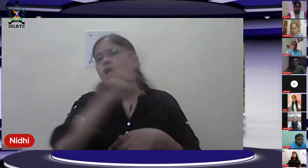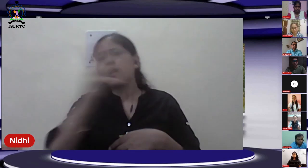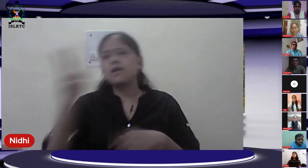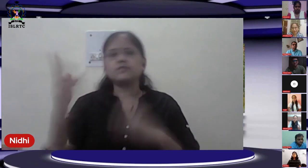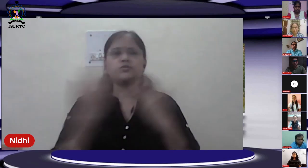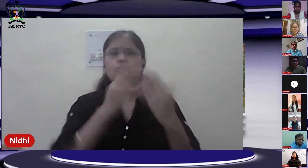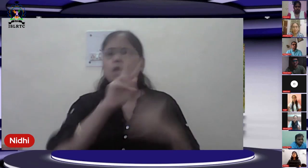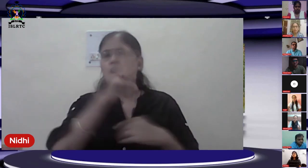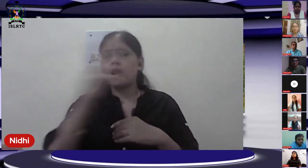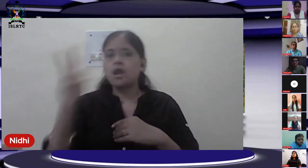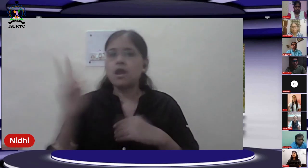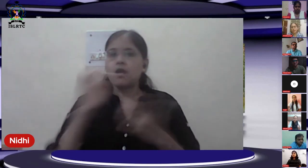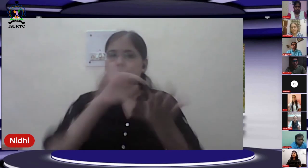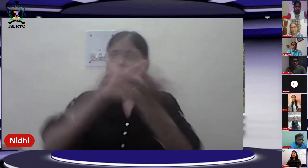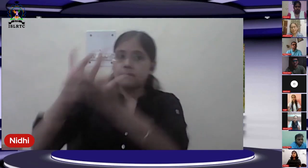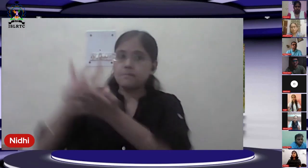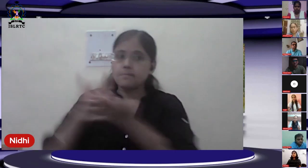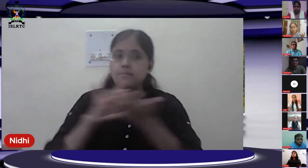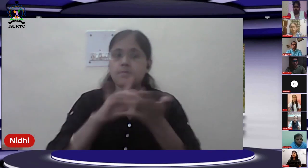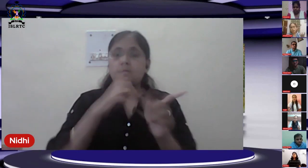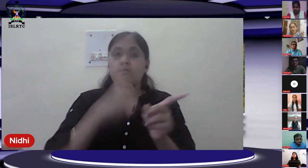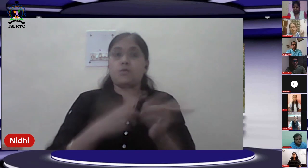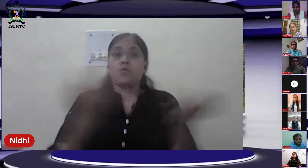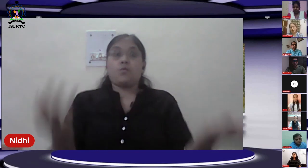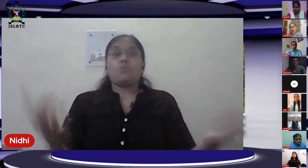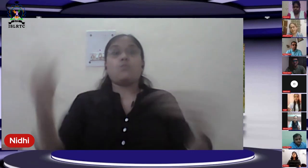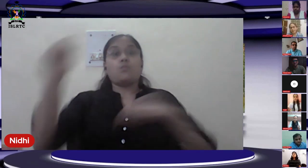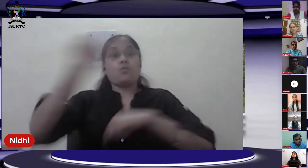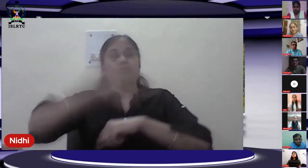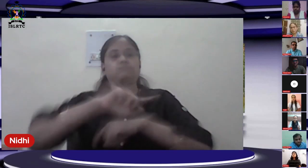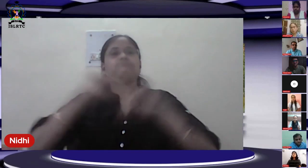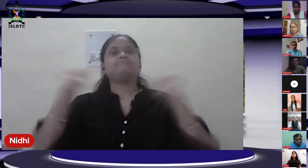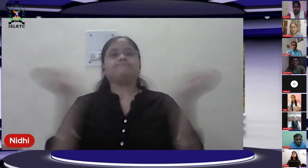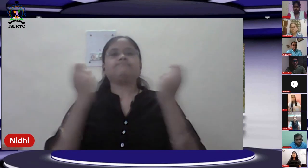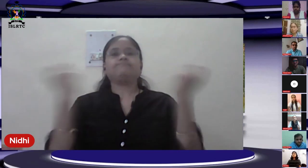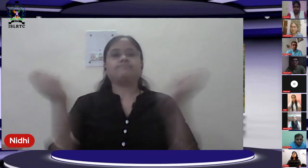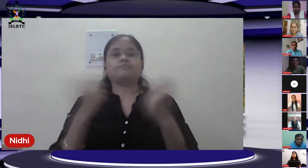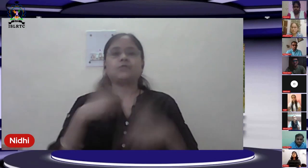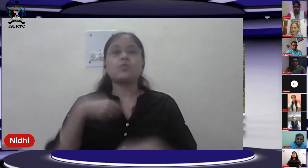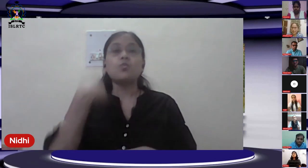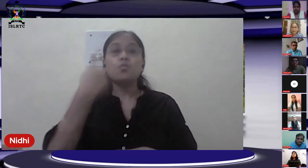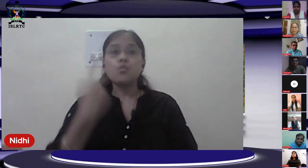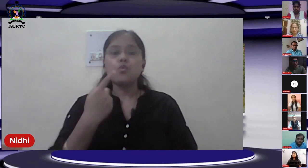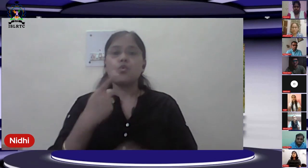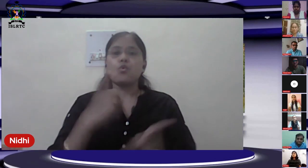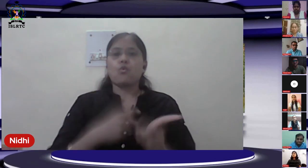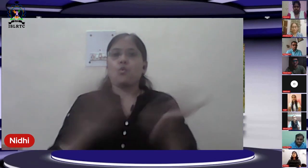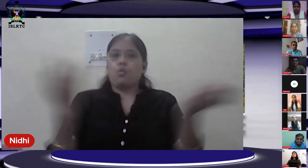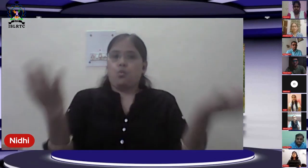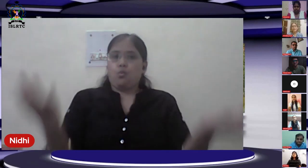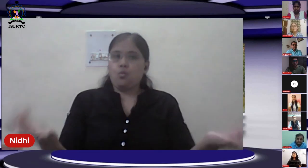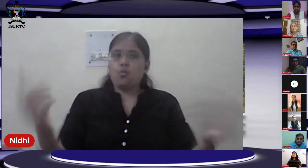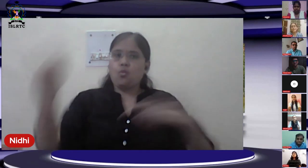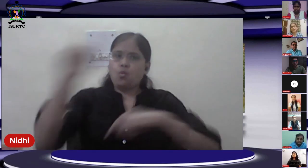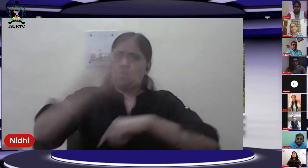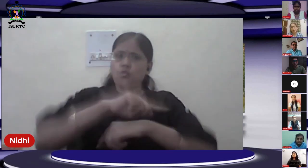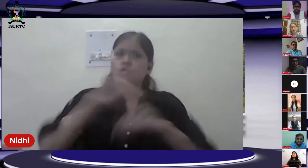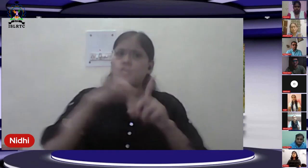को मनाएं। क्योंकि देखिए जो लोग योगा करते आ रहे थे वो तो उसका इम्पोर्टेंस जानते ही थे, लेकिन देश के हर एक